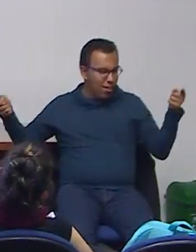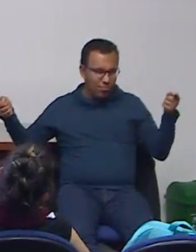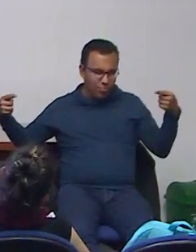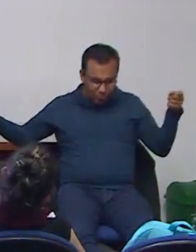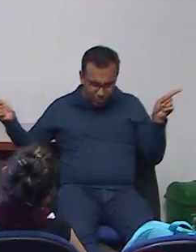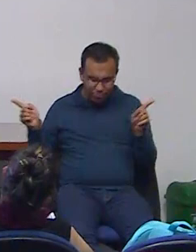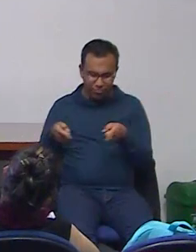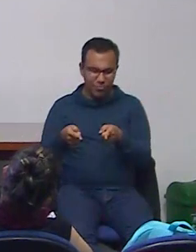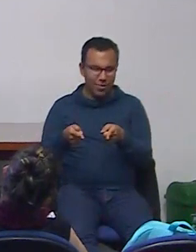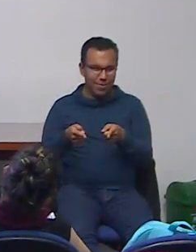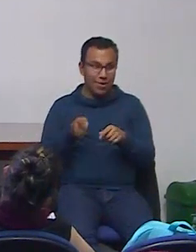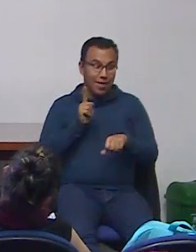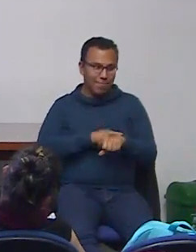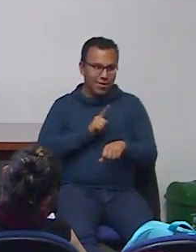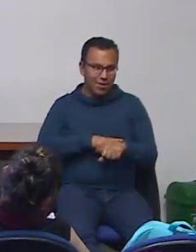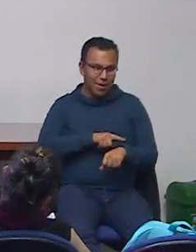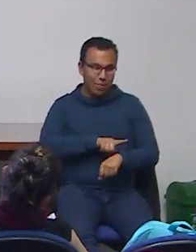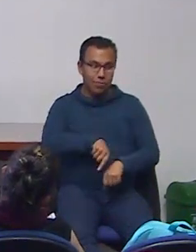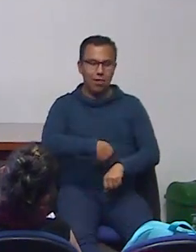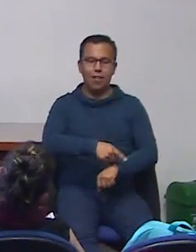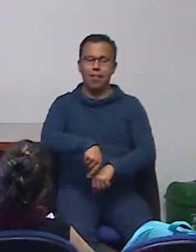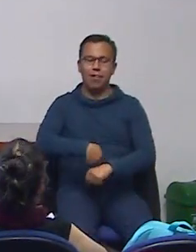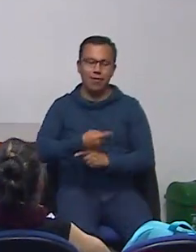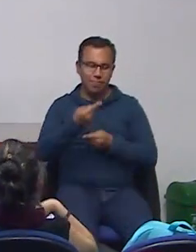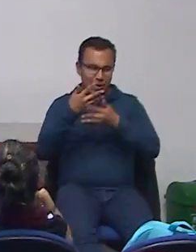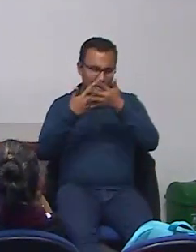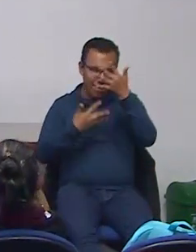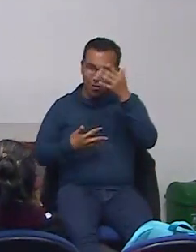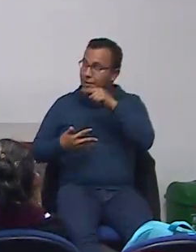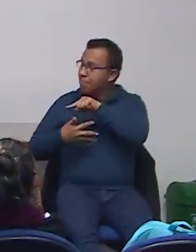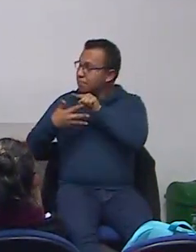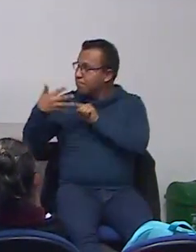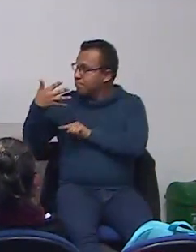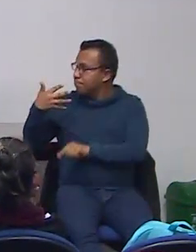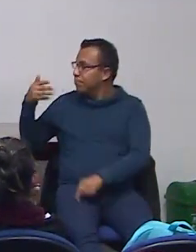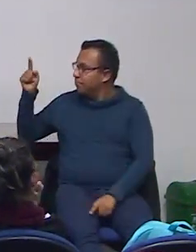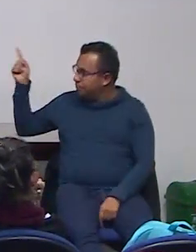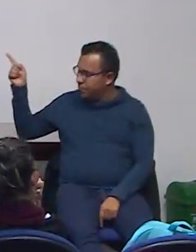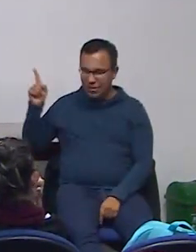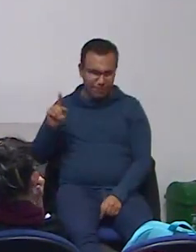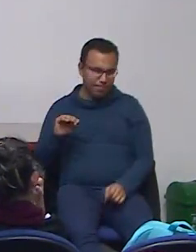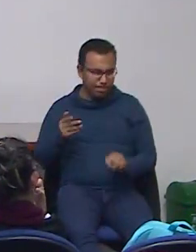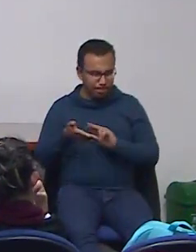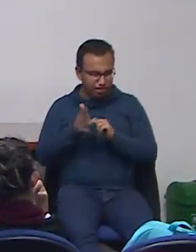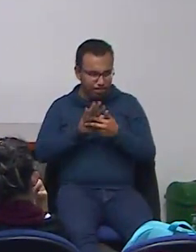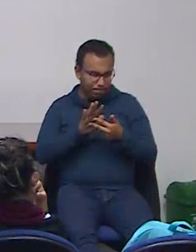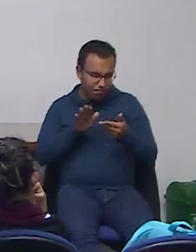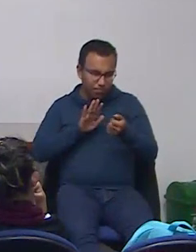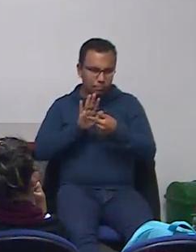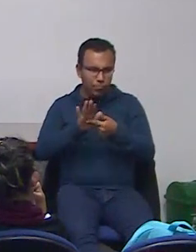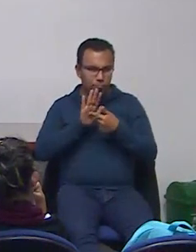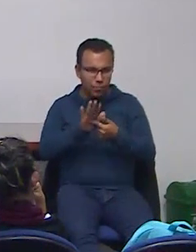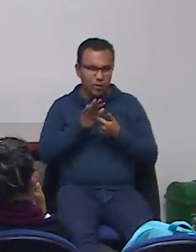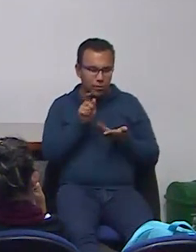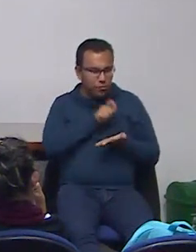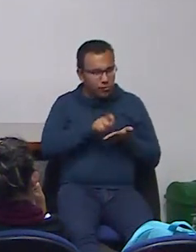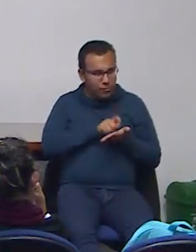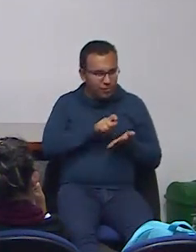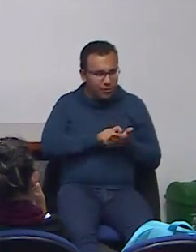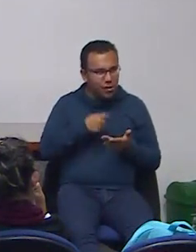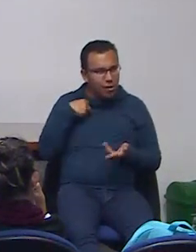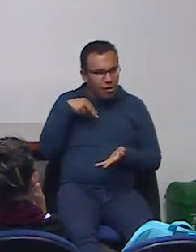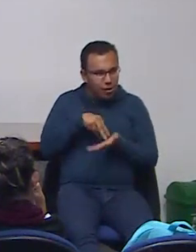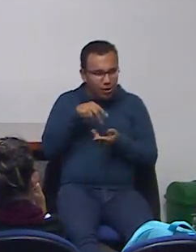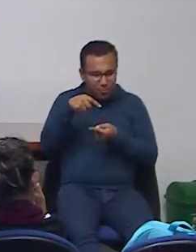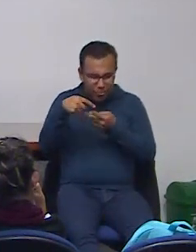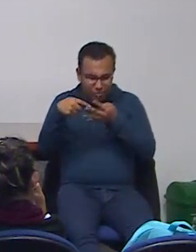esto porque pues se me empieza a ir mucho tiempo con con todos estos conceptos pero es básicamente Eso sí pueden investigar Rolando benenson el